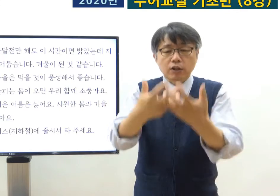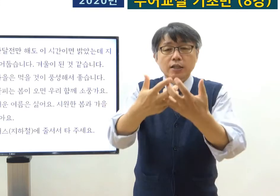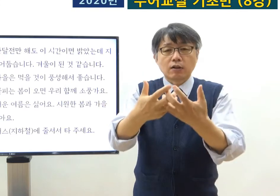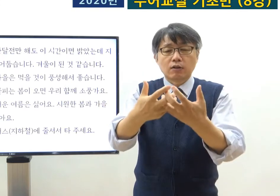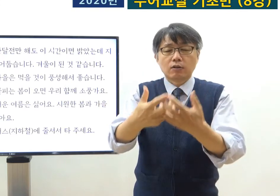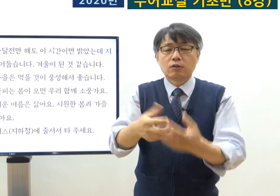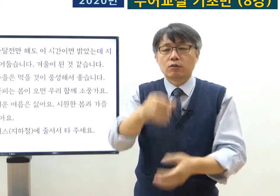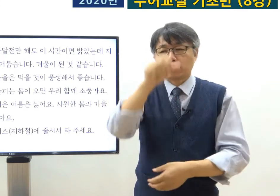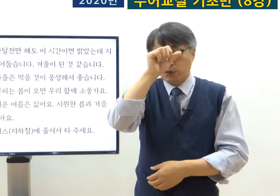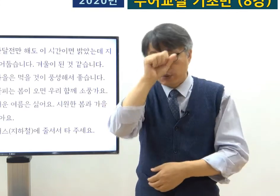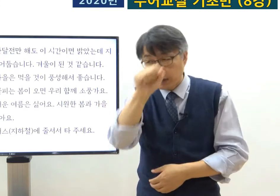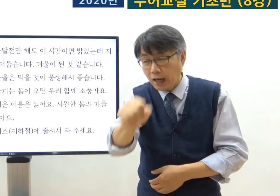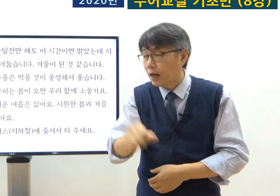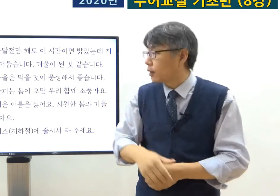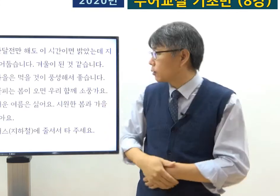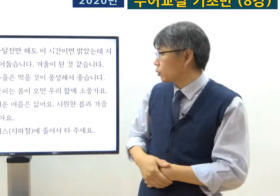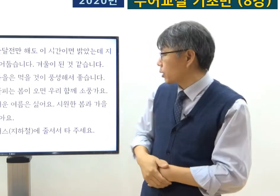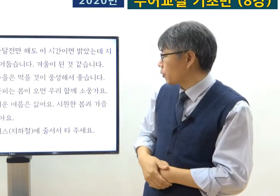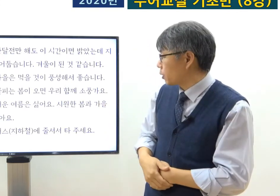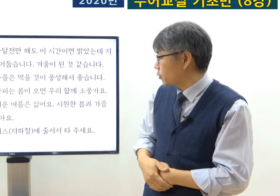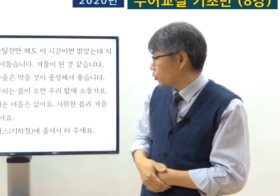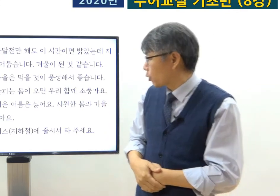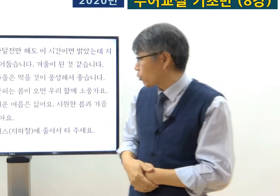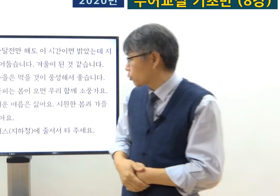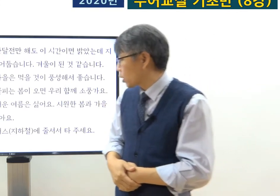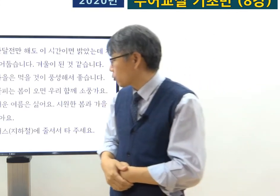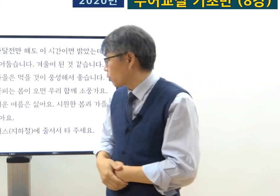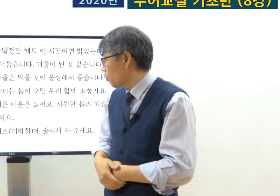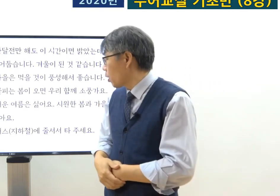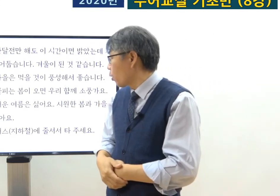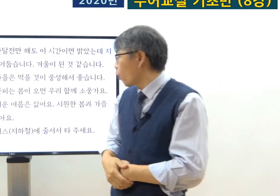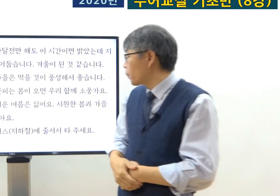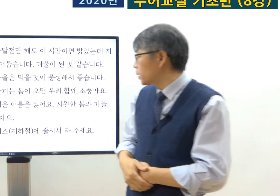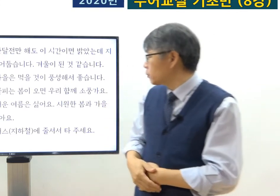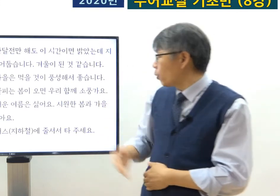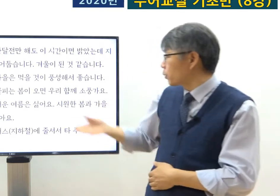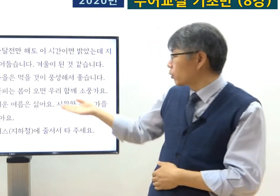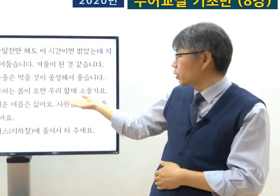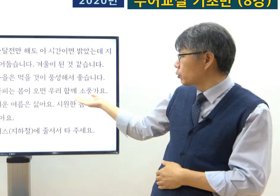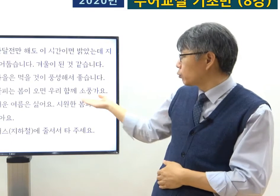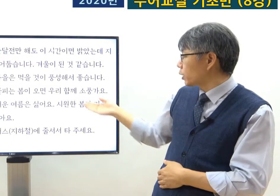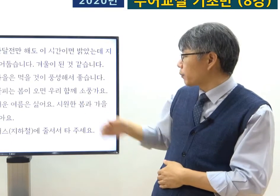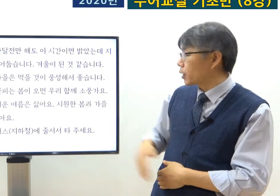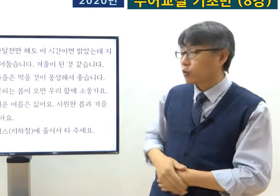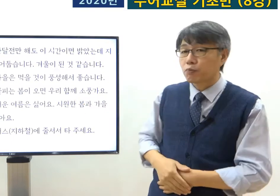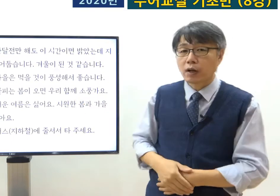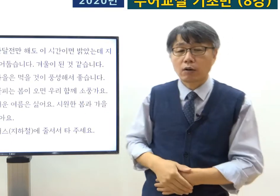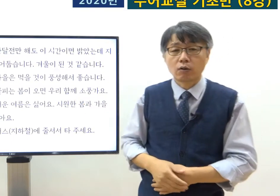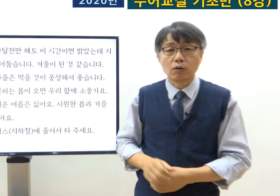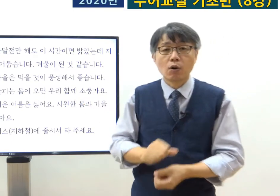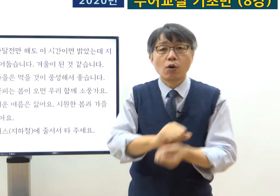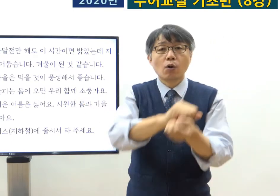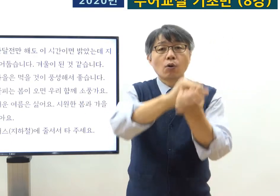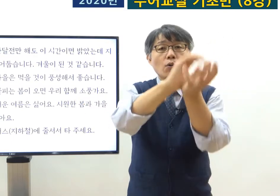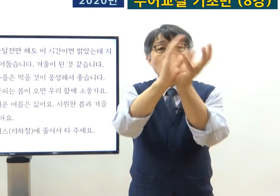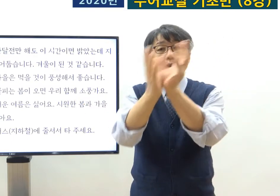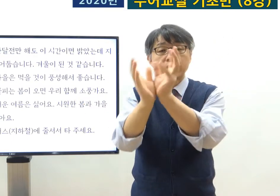풍성해서 좋습니다. 이렇게 표현하면 좋겠고요. 꽃피는 봄이 오면 우리 함께 소풍 가요.